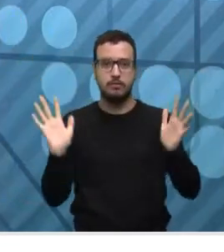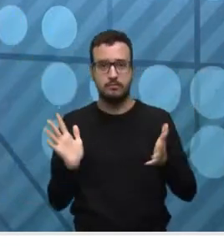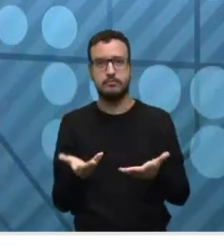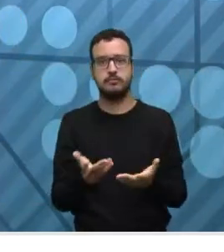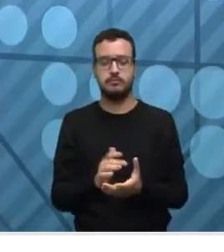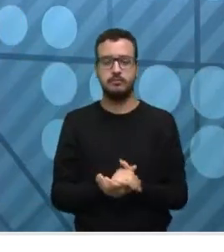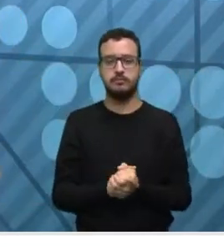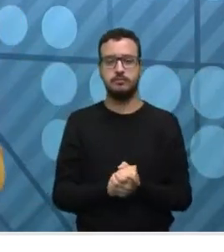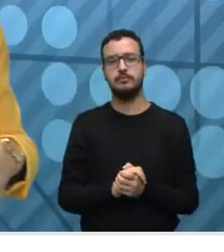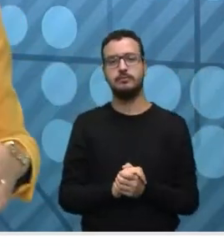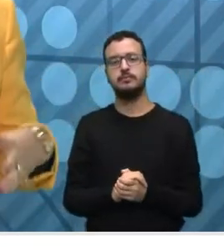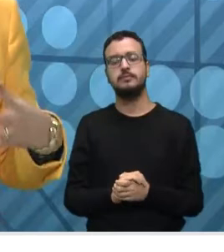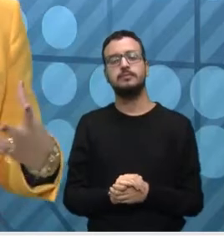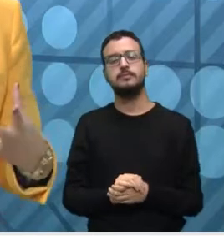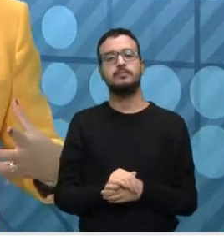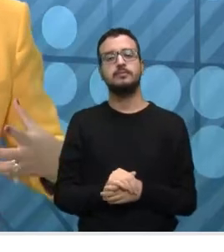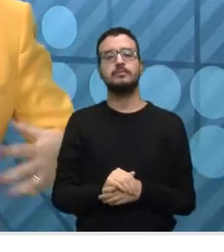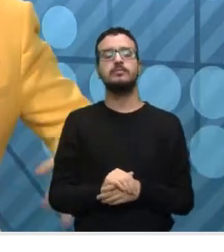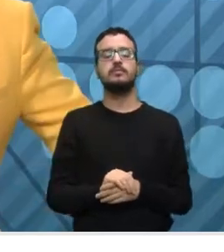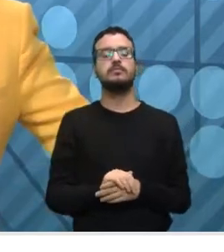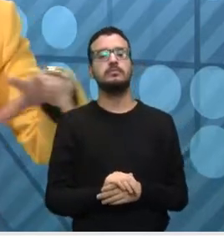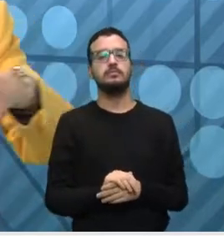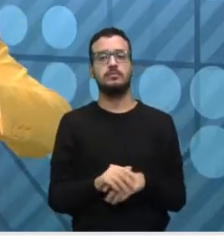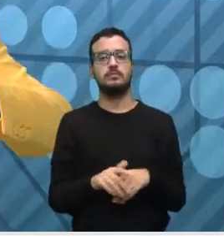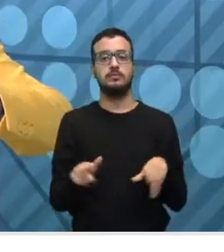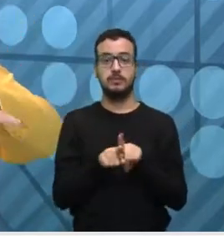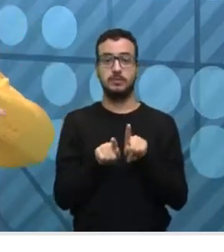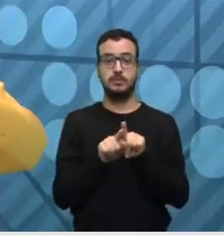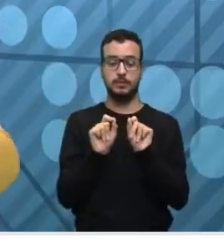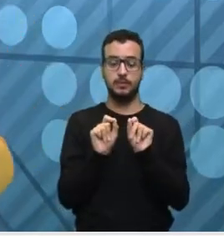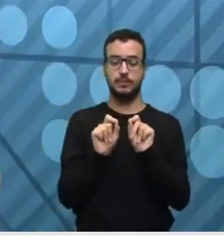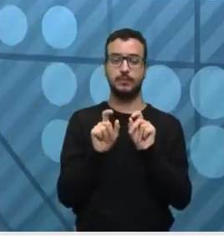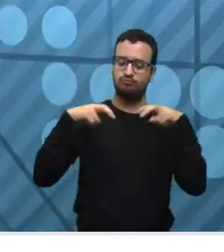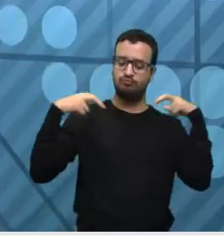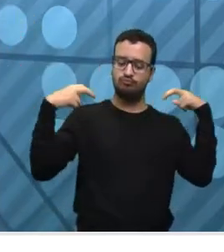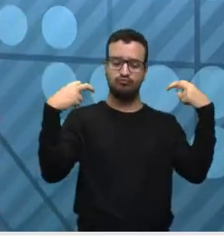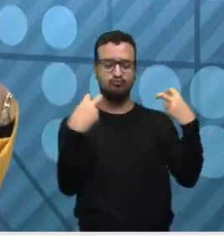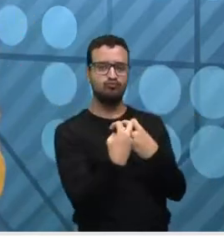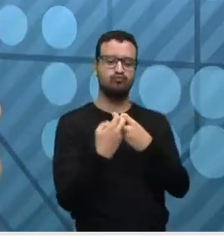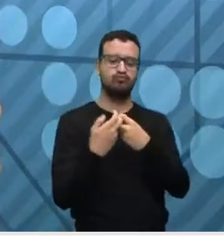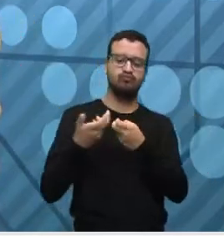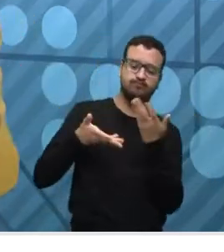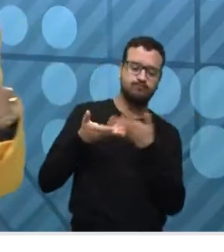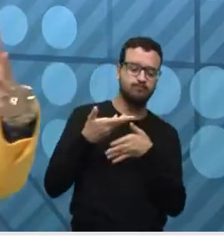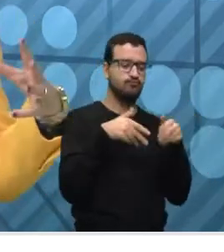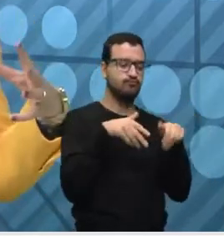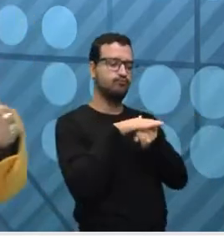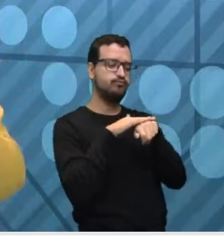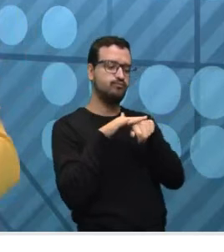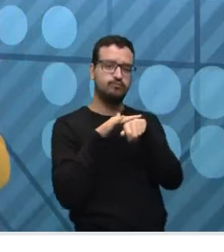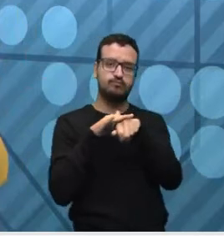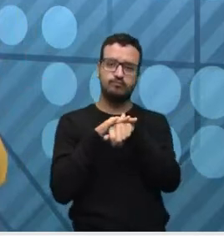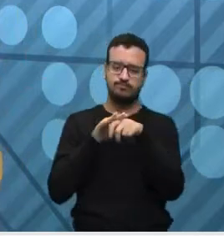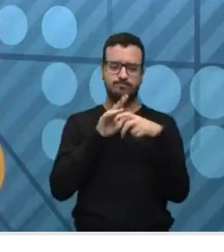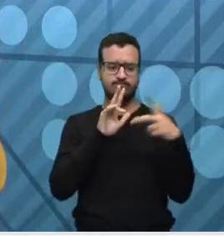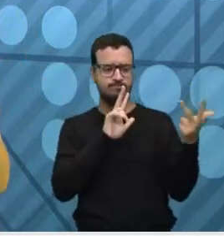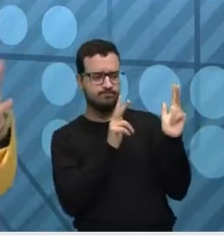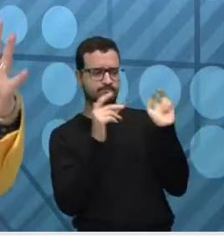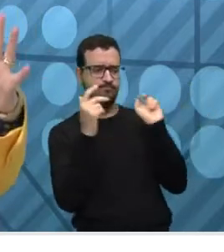começam a conversar. Em relação às rodas de conversas, né, as conversas que são